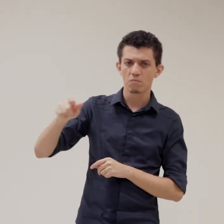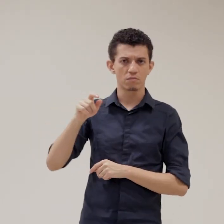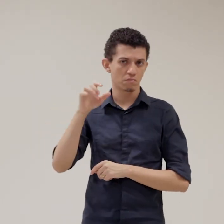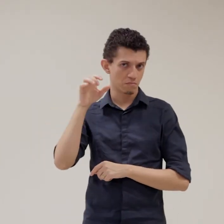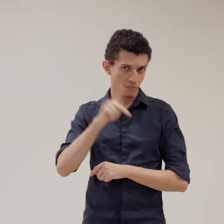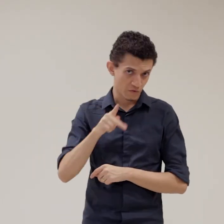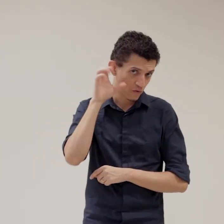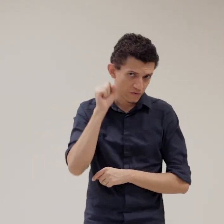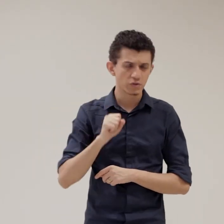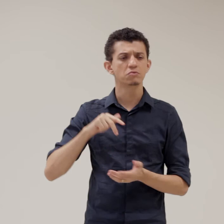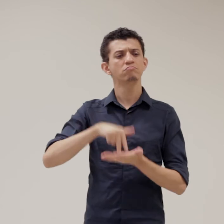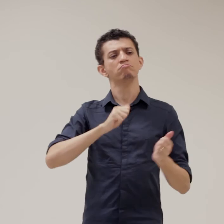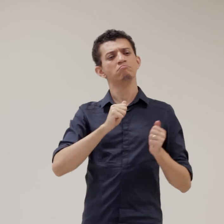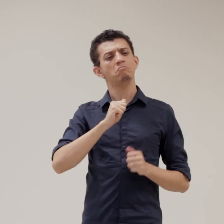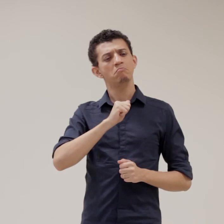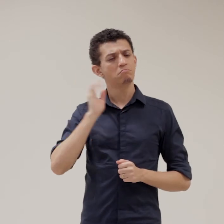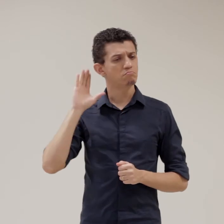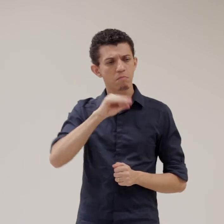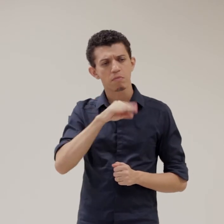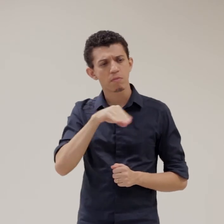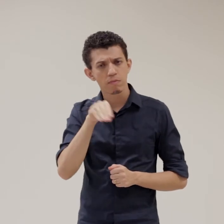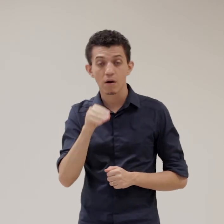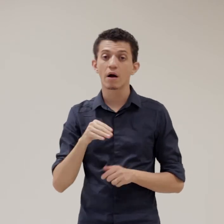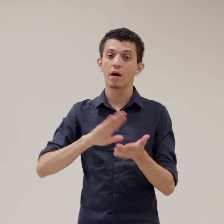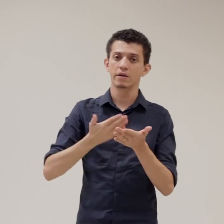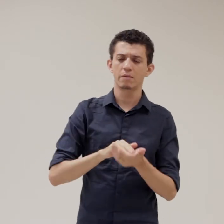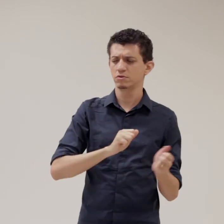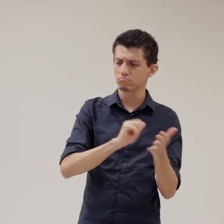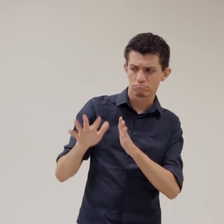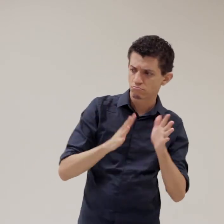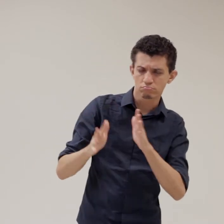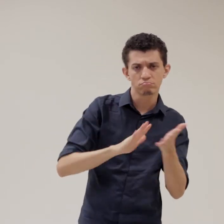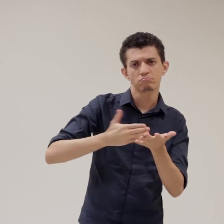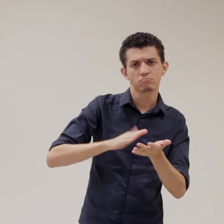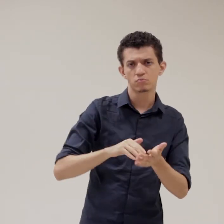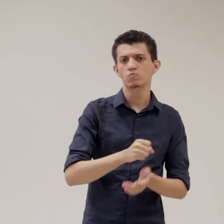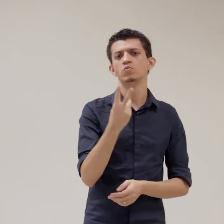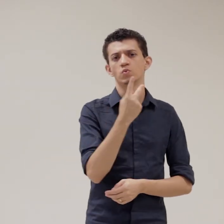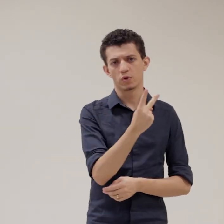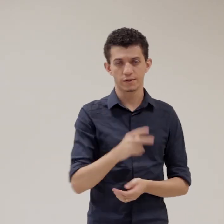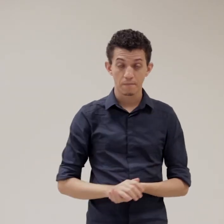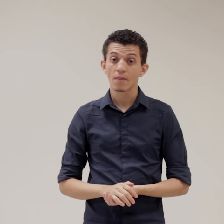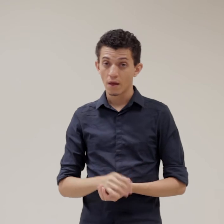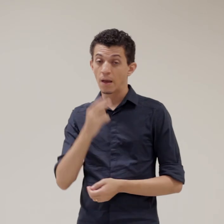Rainer Nonato recebe convites para participar de vários acampamentos e encontros pelo país e até no exterior. Tive